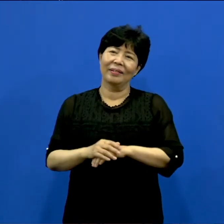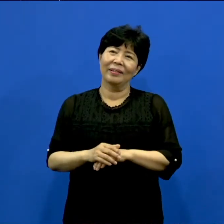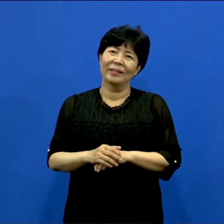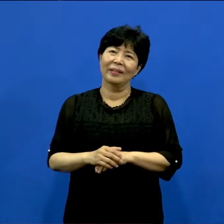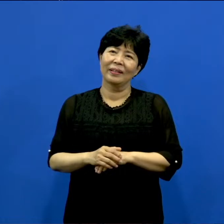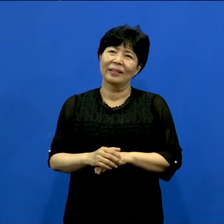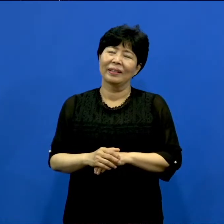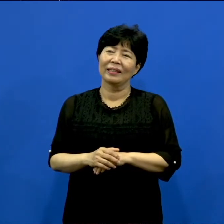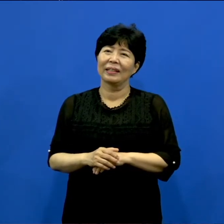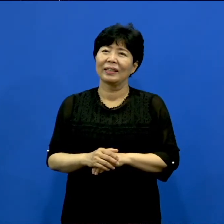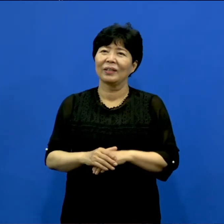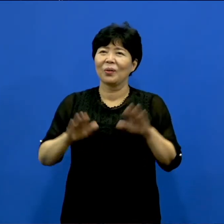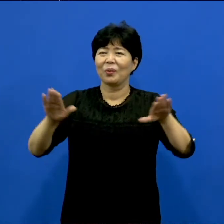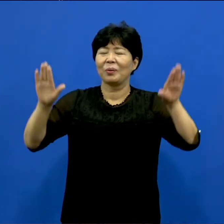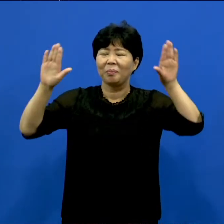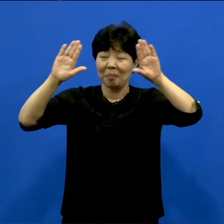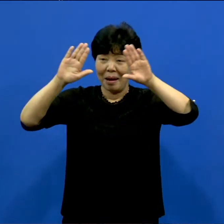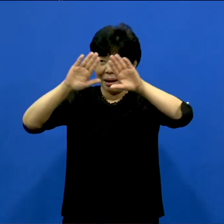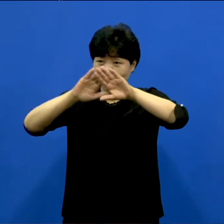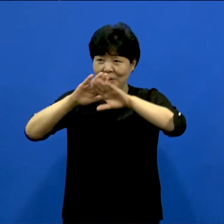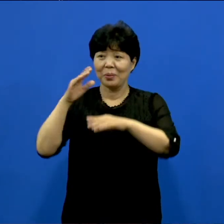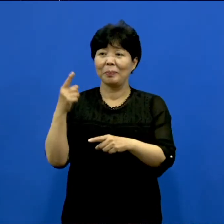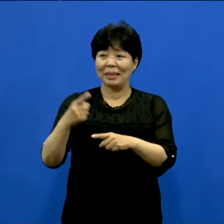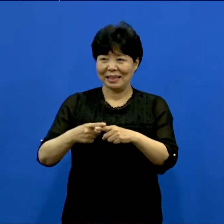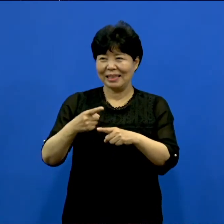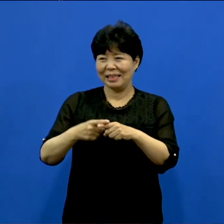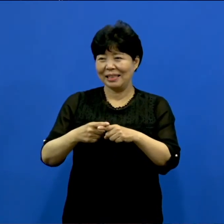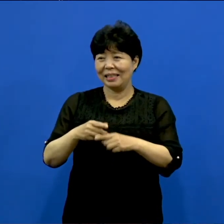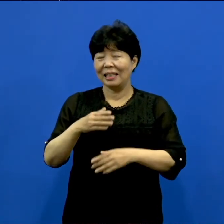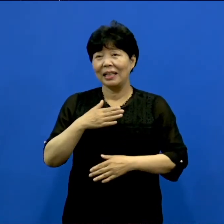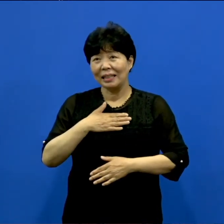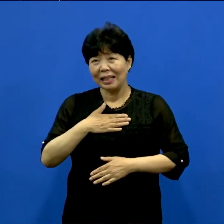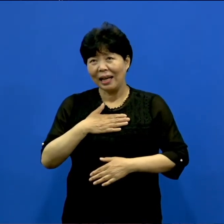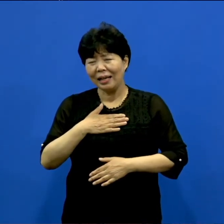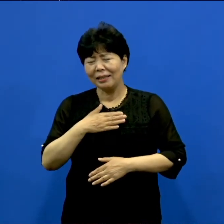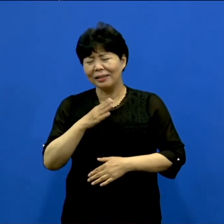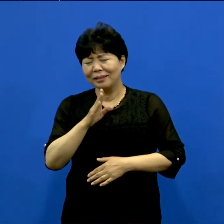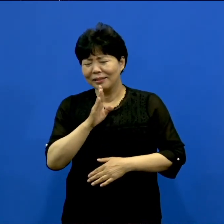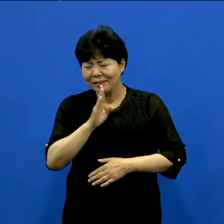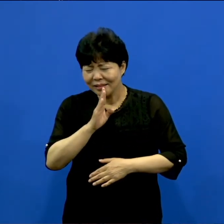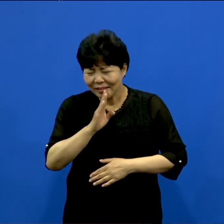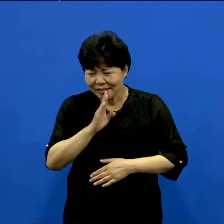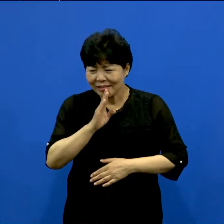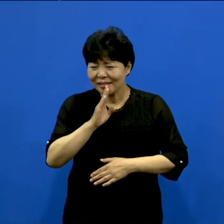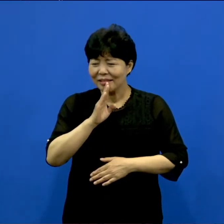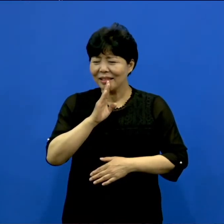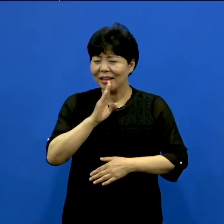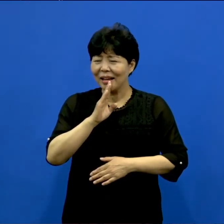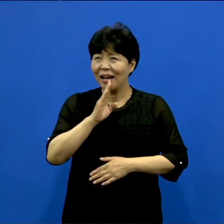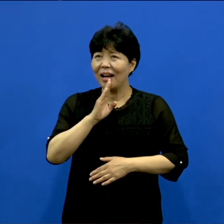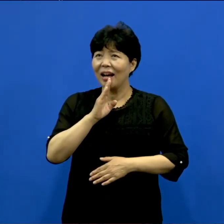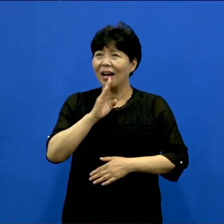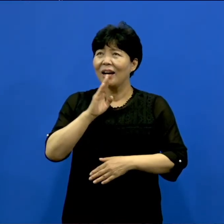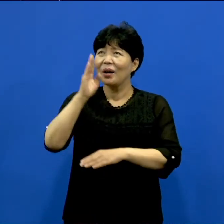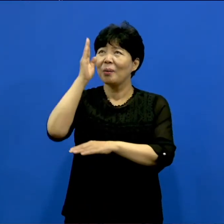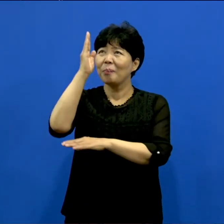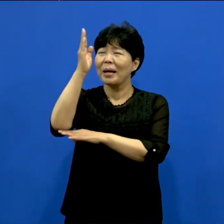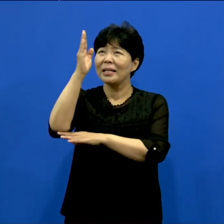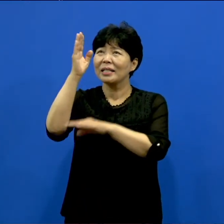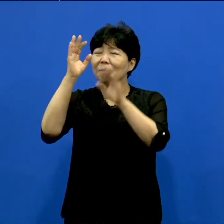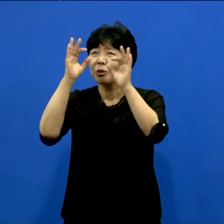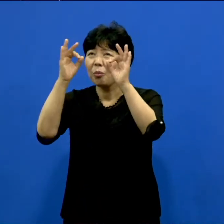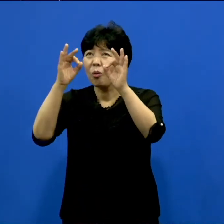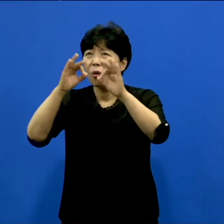오늘 얘기도 오늘 밤에도 마찬가지예요. 나 오늘 진짜 하나의 말씀이라도 딱 듣고